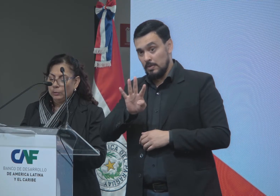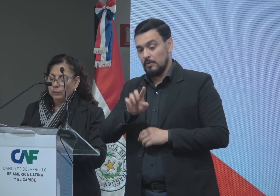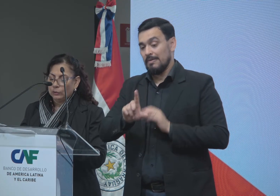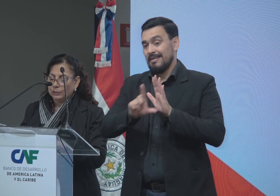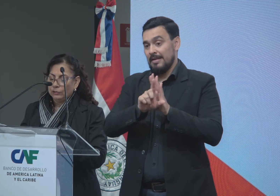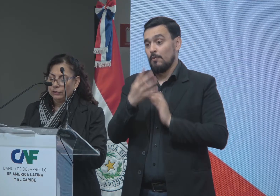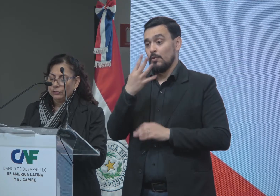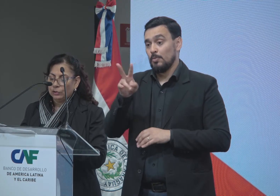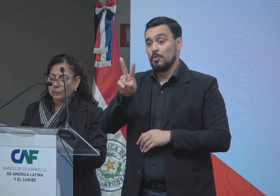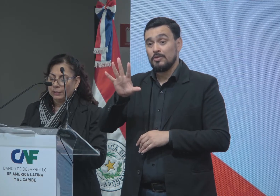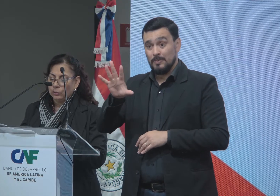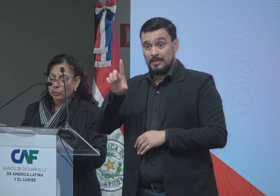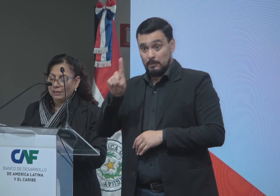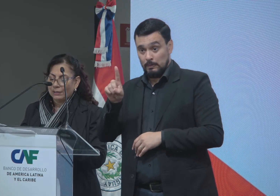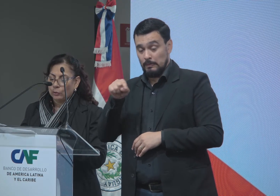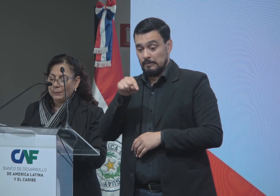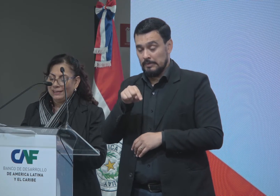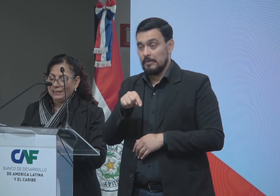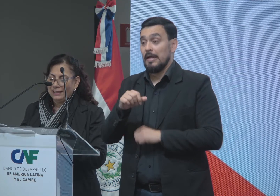número